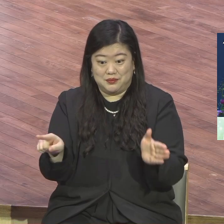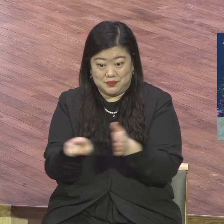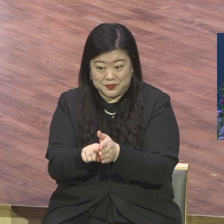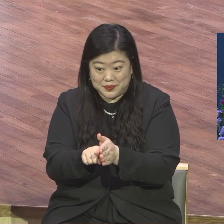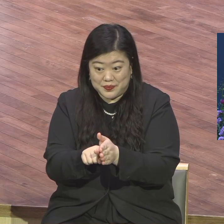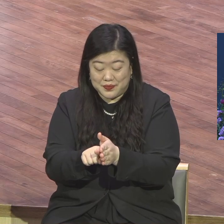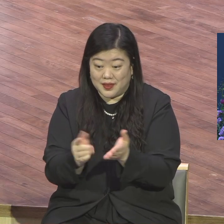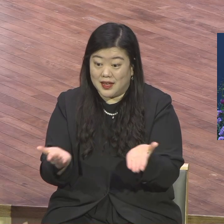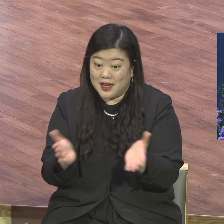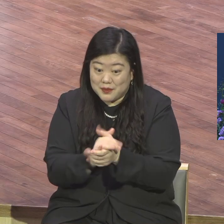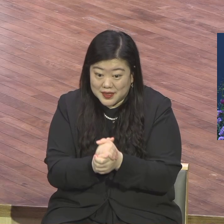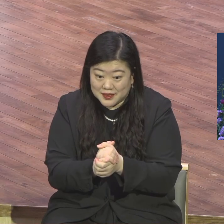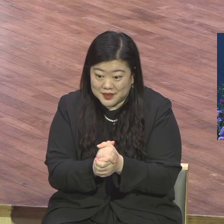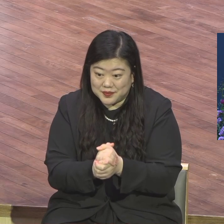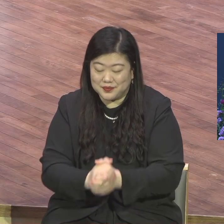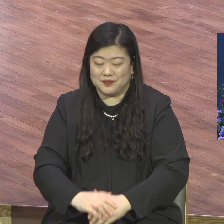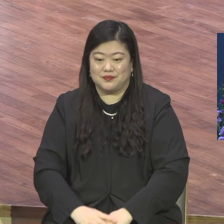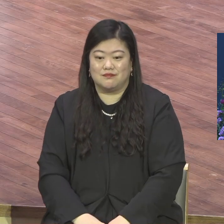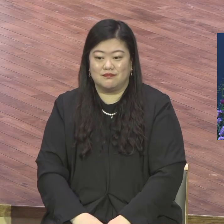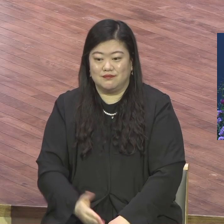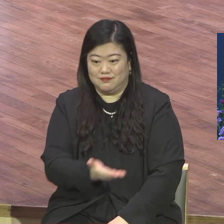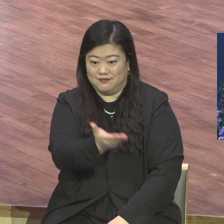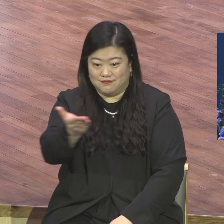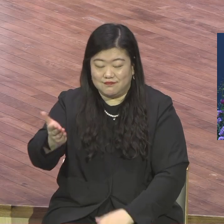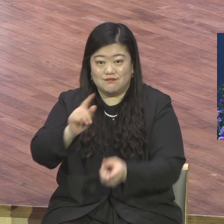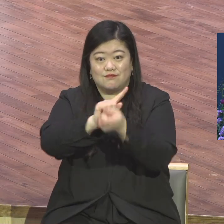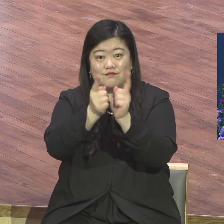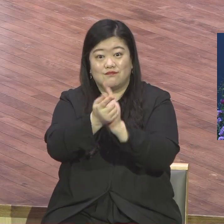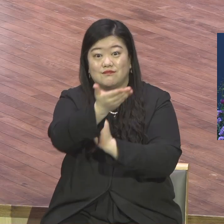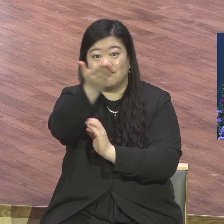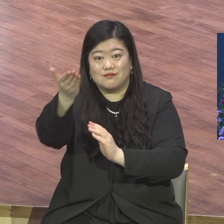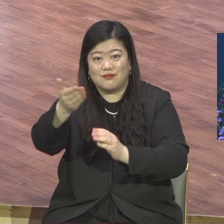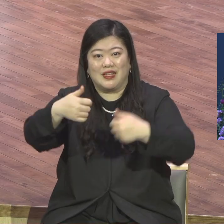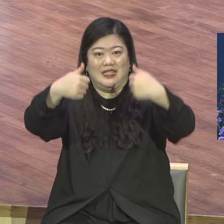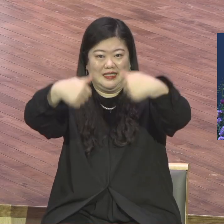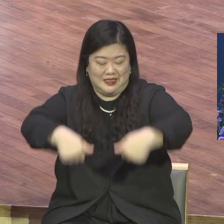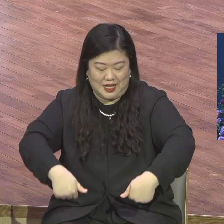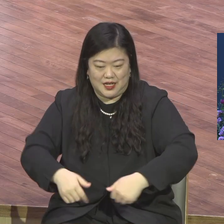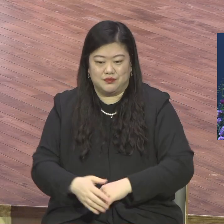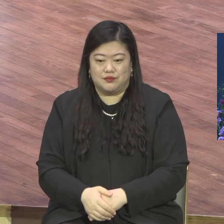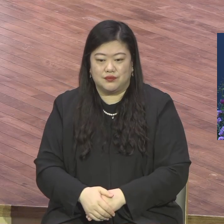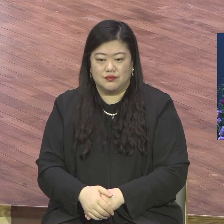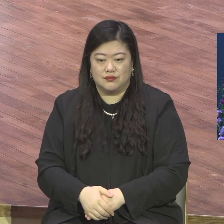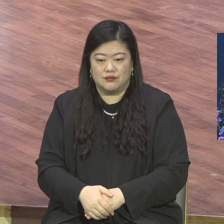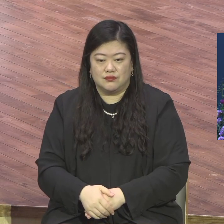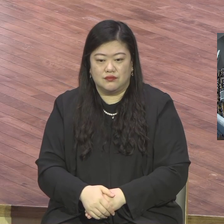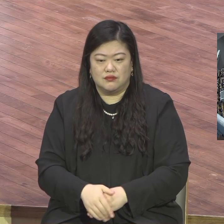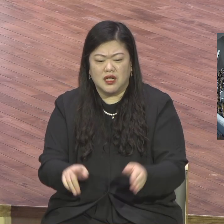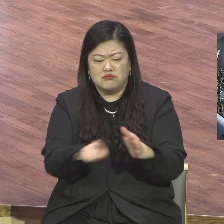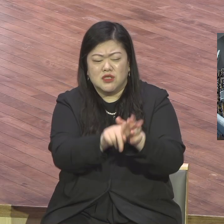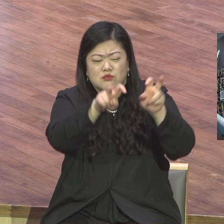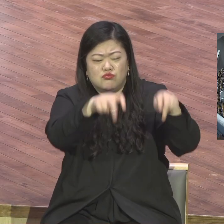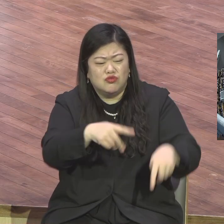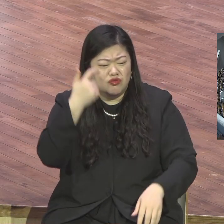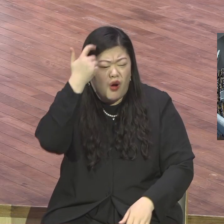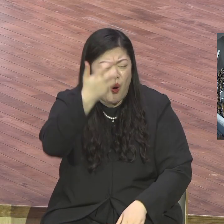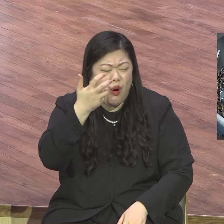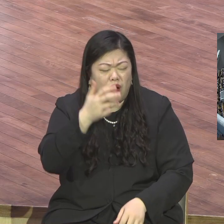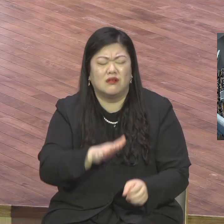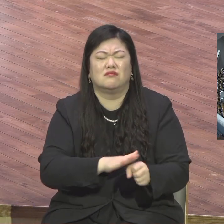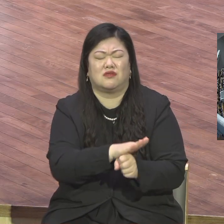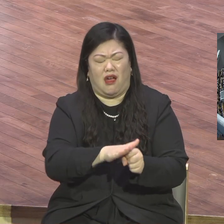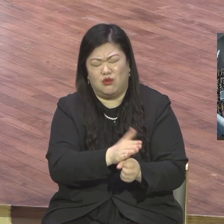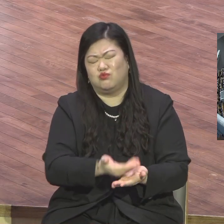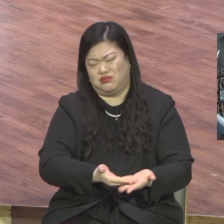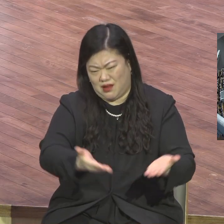아멘. 우리 해외 성도들 또 온라인 예배하는 성도들 서로 인사합시다. 불신 영혼을 사랑합시다.